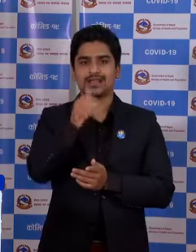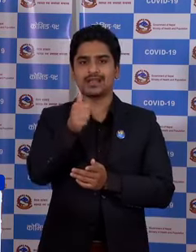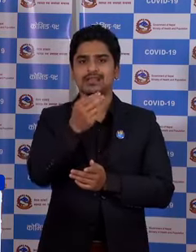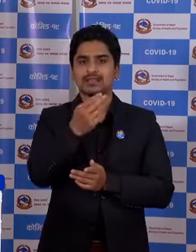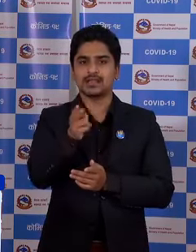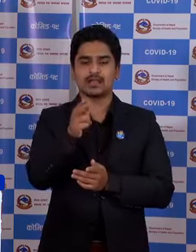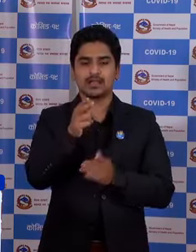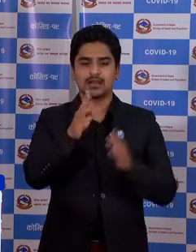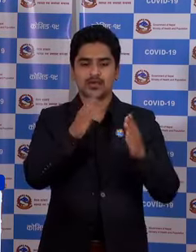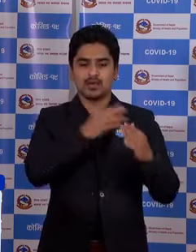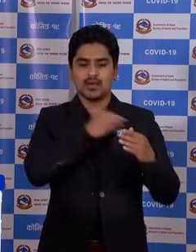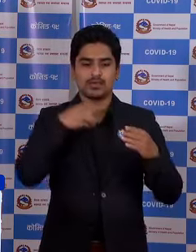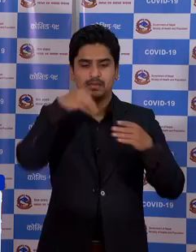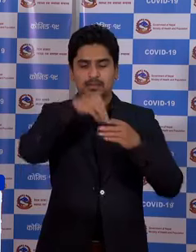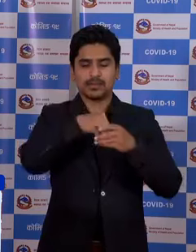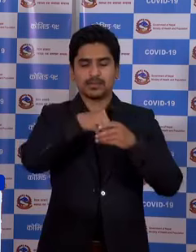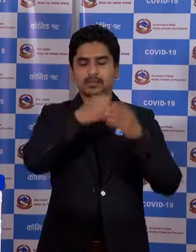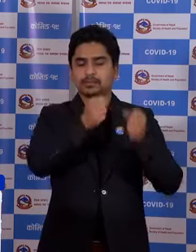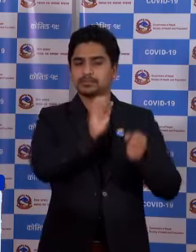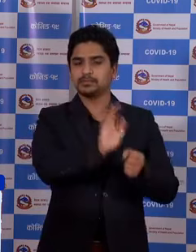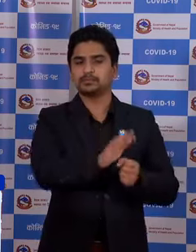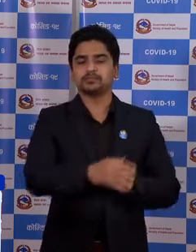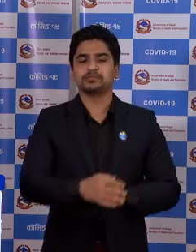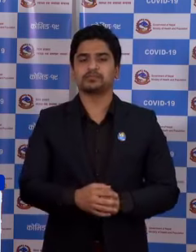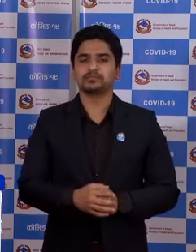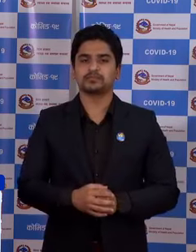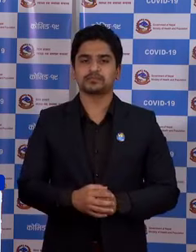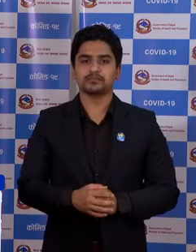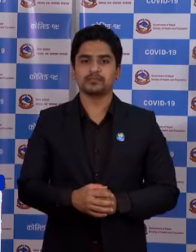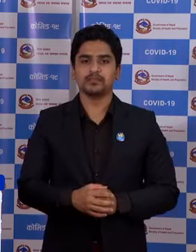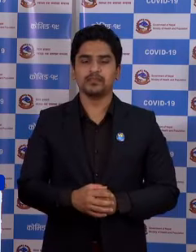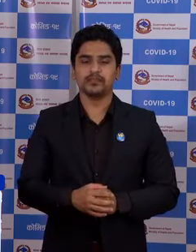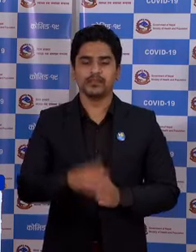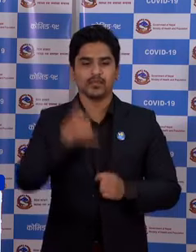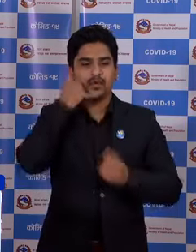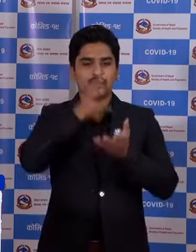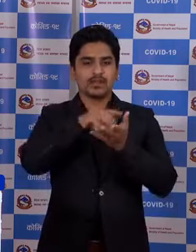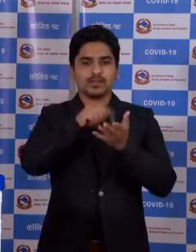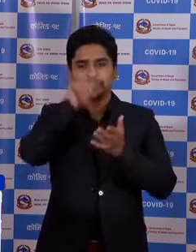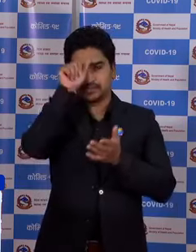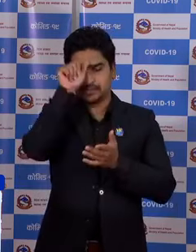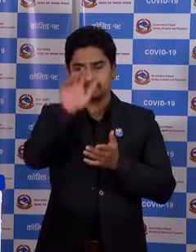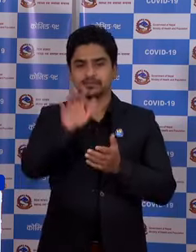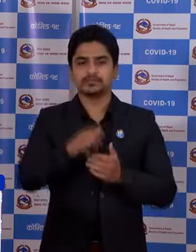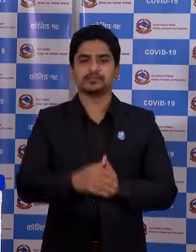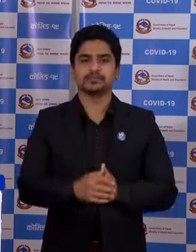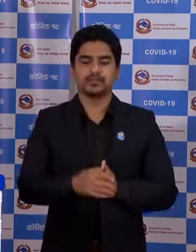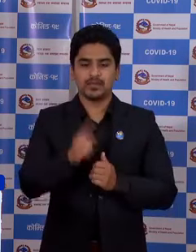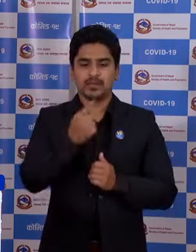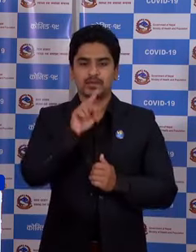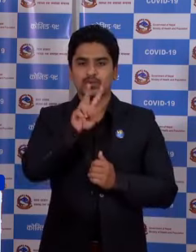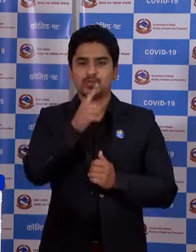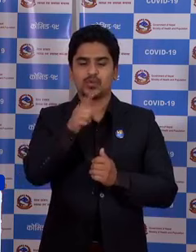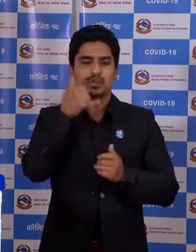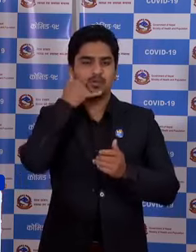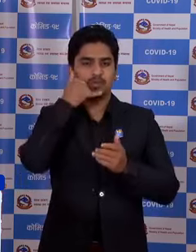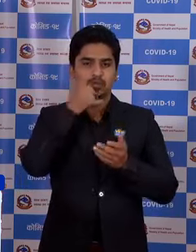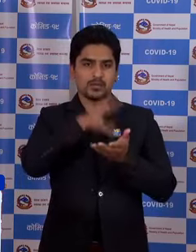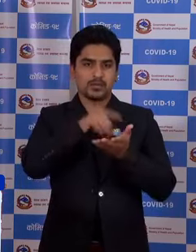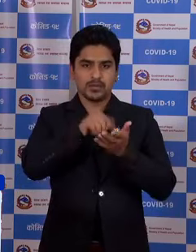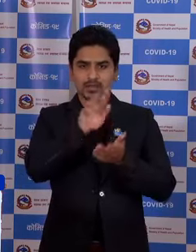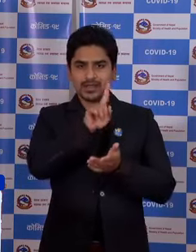346 आइसोलेसनमा रहनुभएको छ। कल सेन्टरको अपडेट दिन चाहन्छु। हाम्रो दुईवटा कल